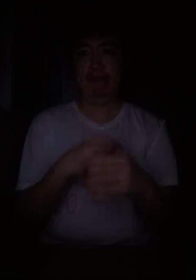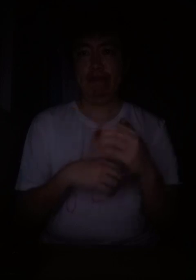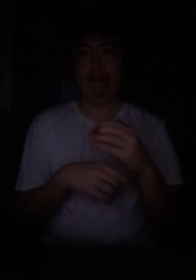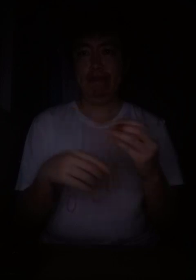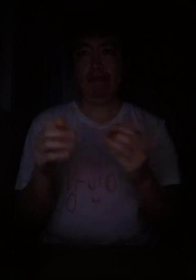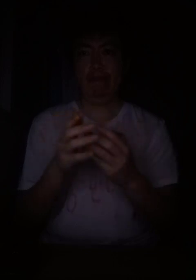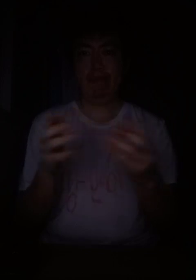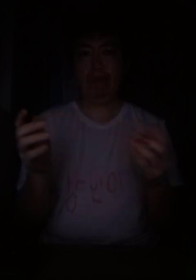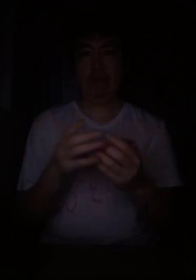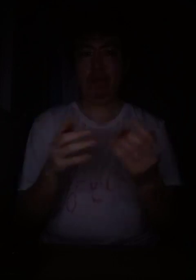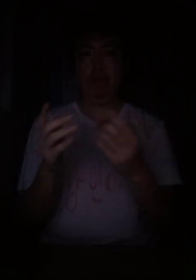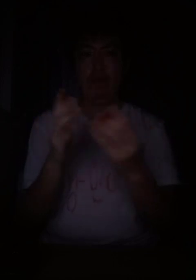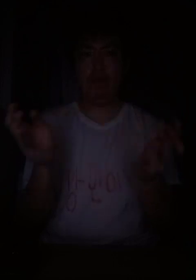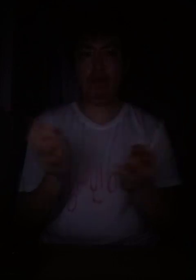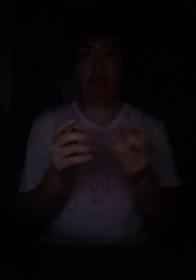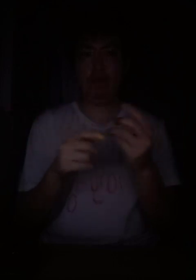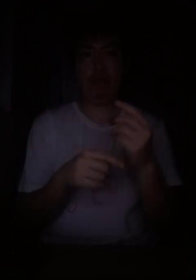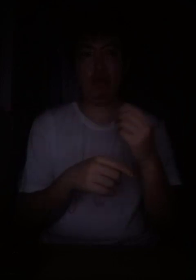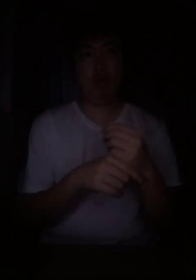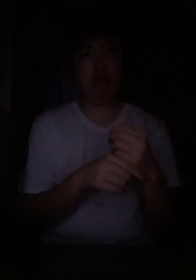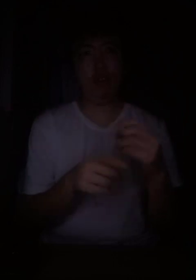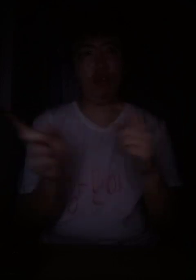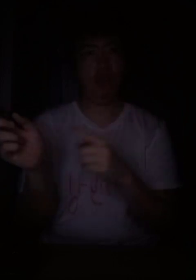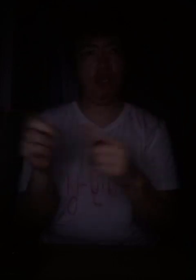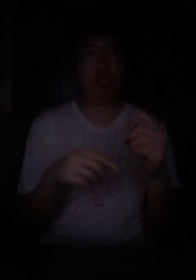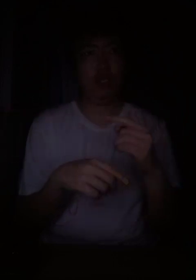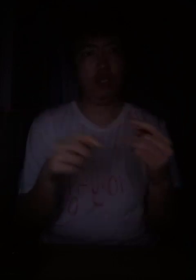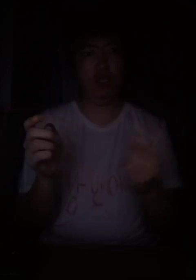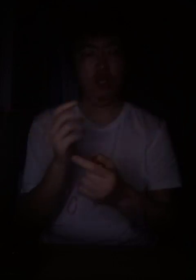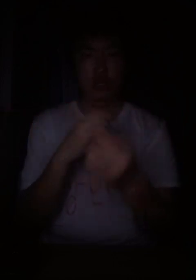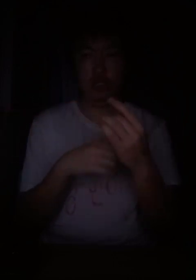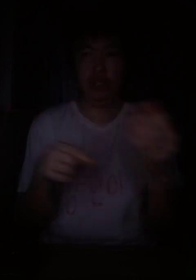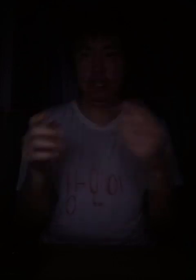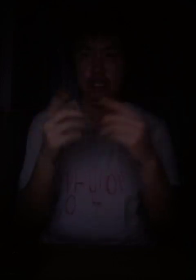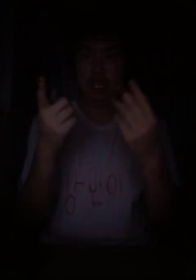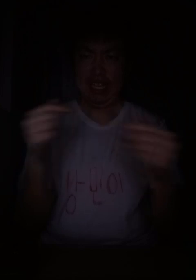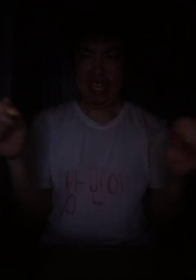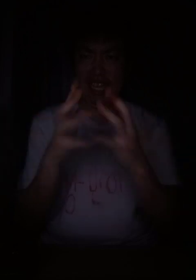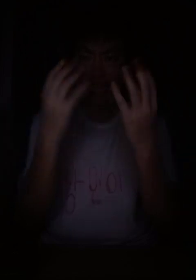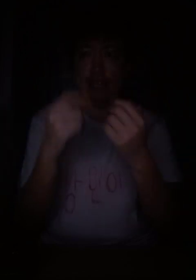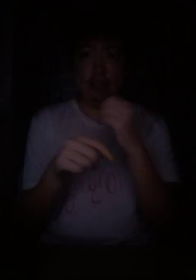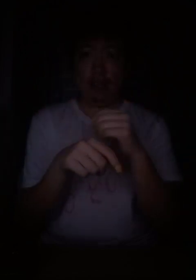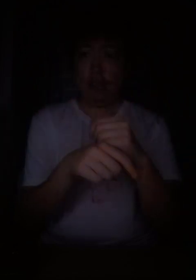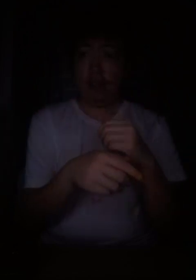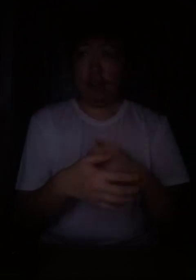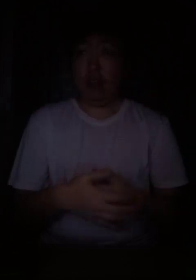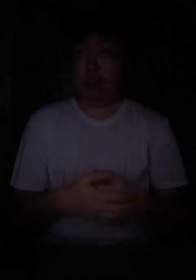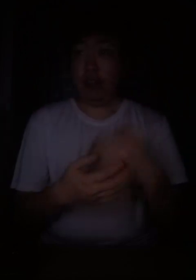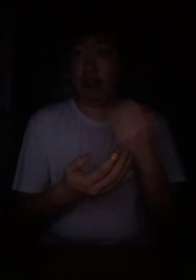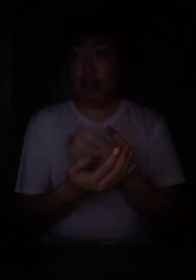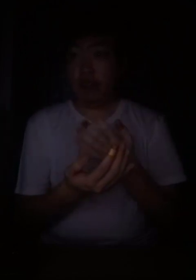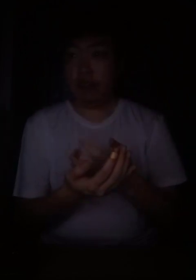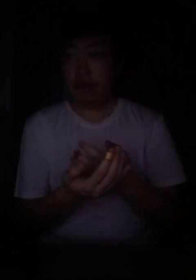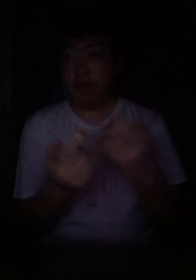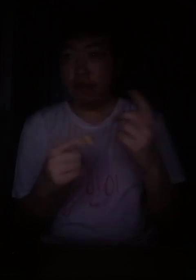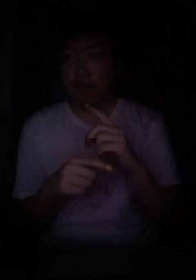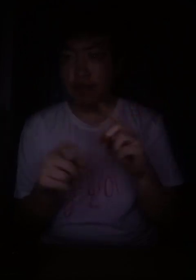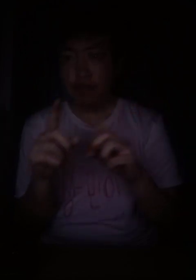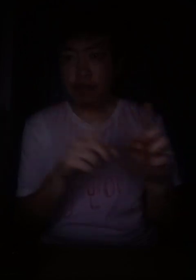지방에. 네, 주로 충청권, 경상권 이런 네. 쪽에서 많이 벌어지고 있습니다. 뭐 구체적인 말씀은 못 해주시겠지만 그래도 그